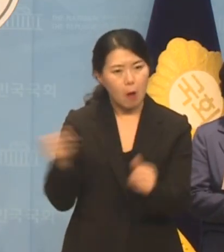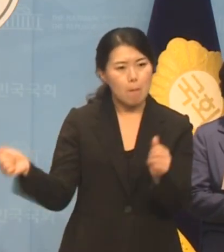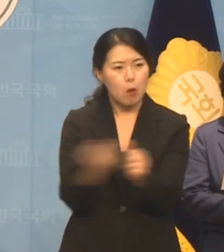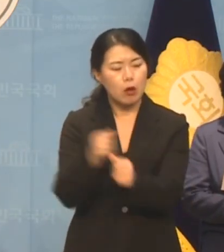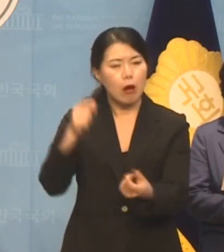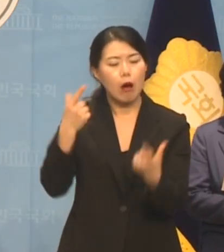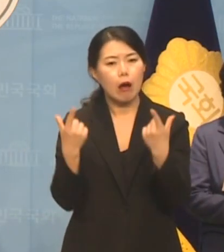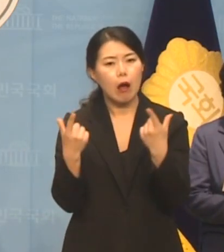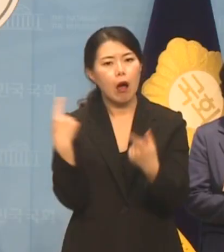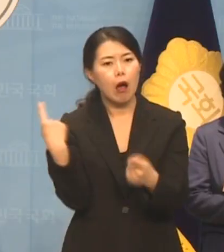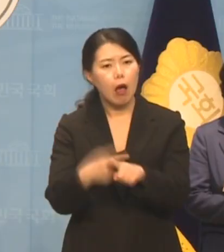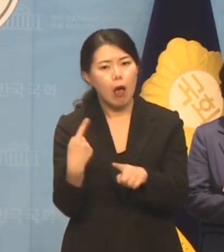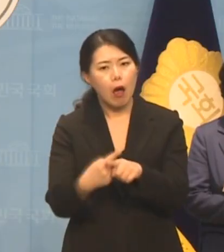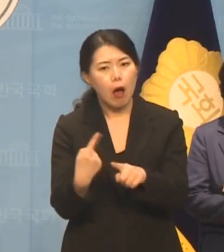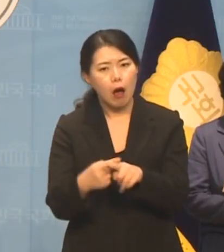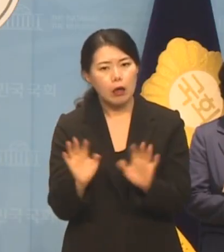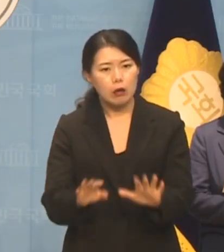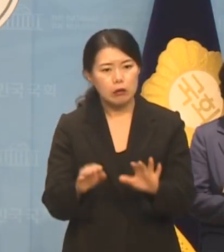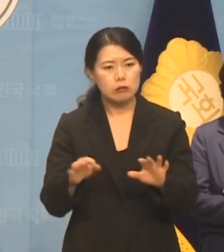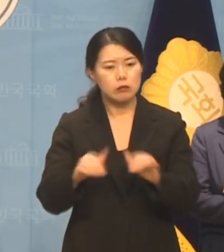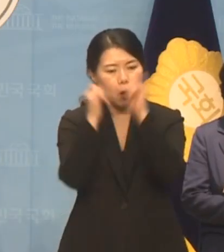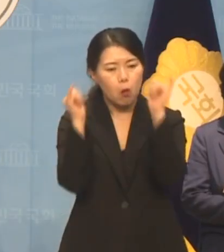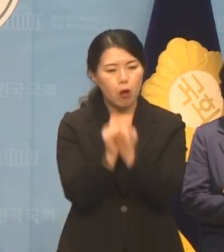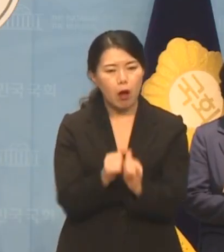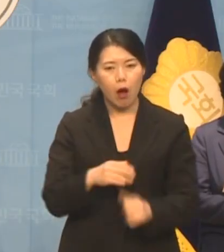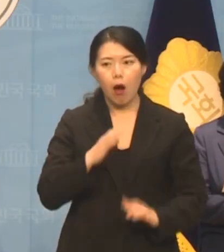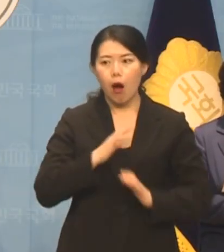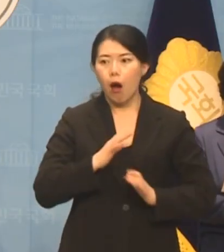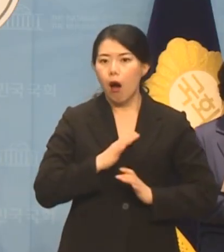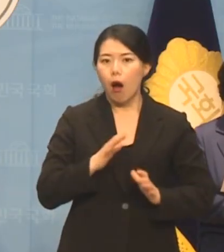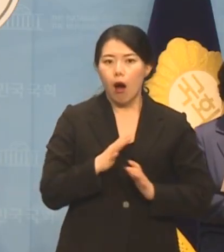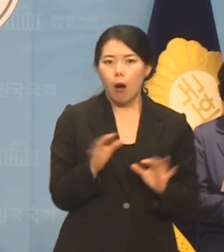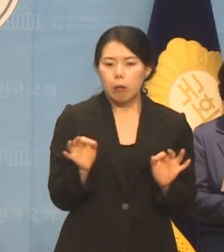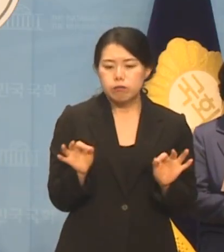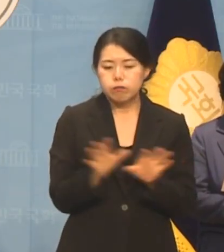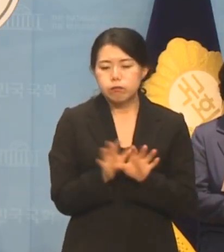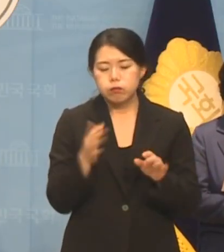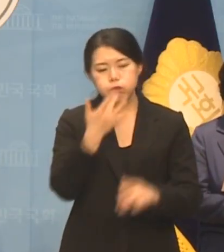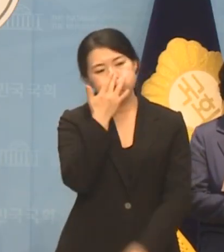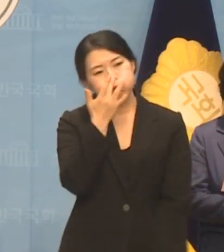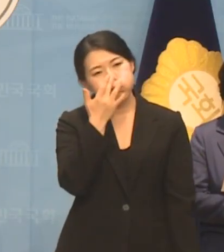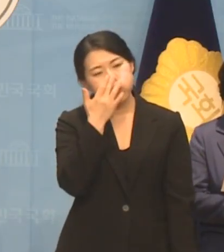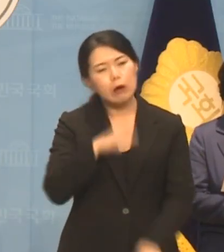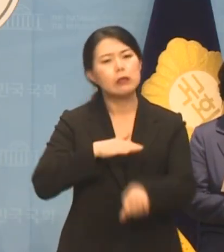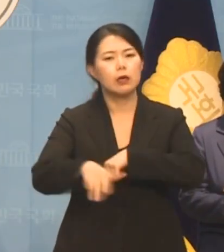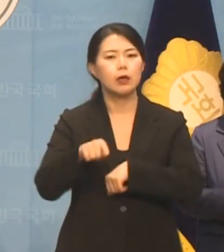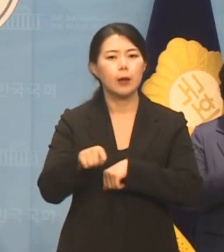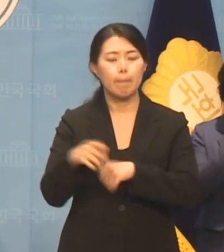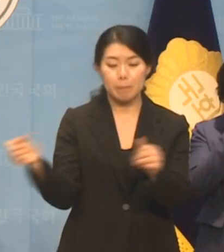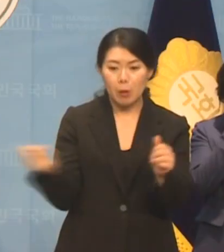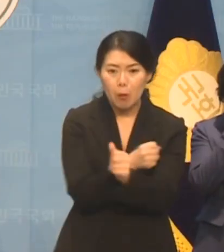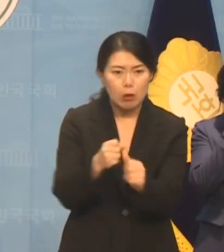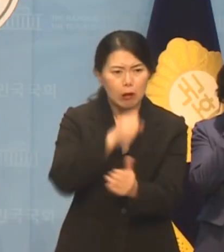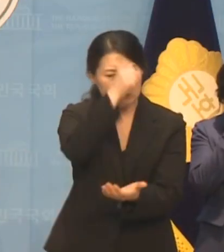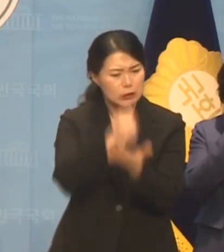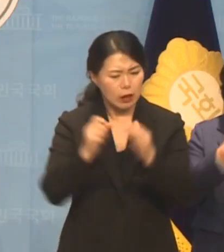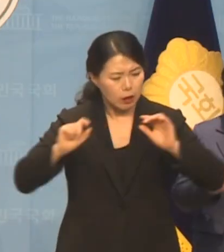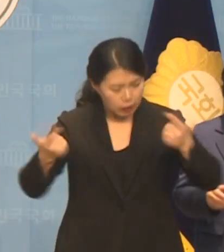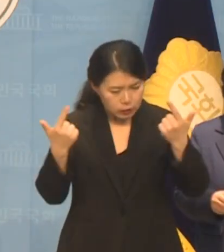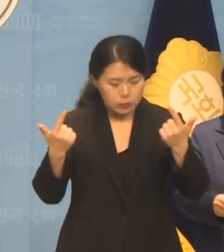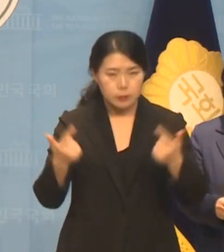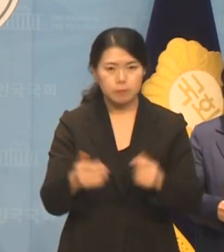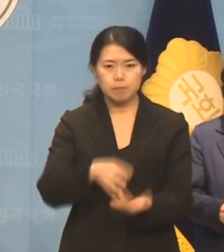대한 사회적 경각심을 무디게 하는 악질적인 행위입니다. 어떤 경우에도 폭력은 정당화될 수